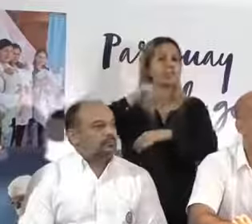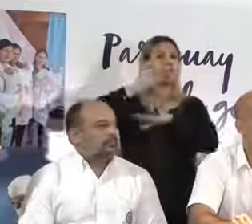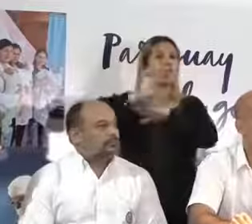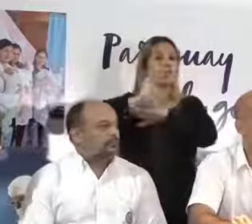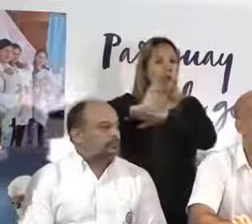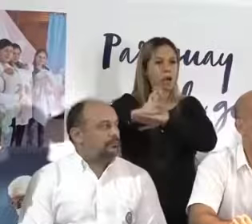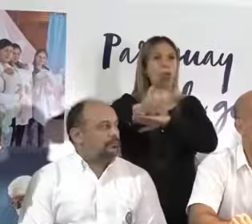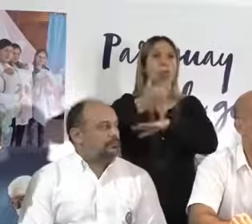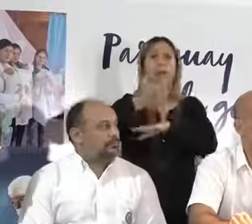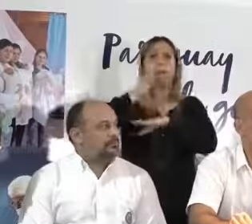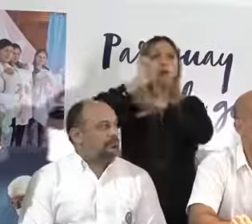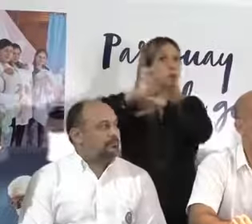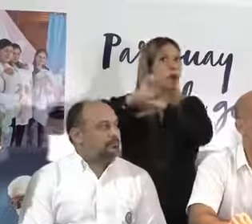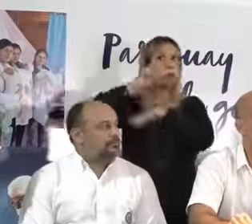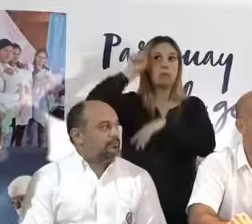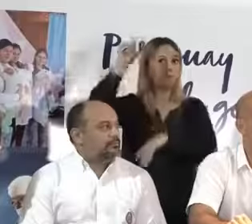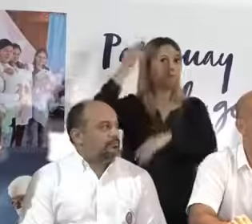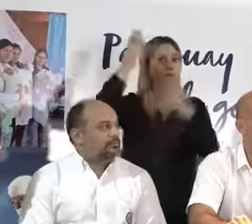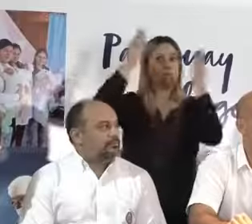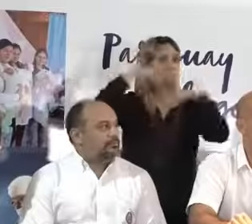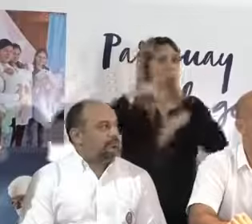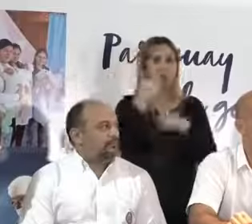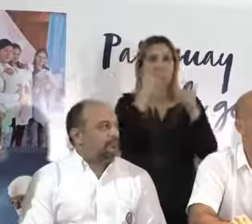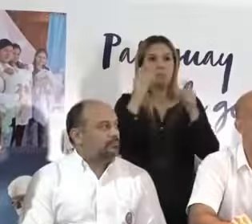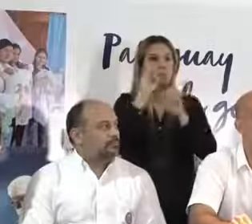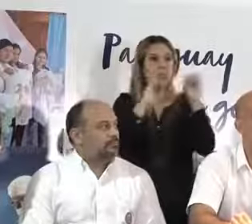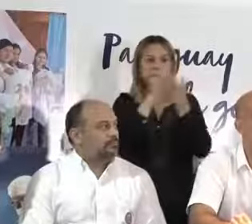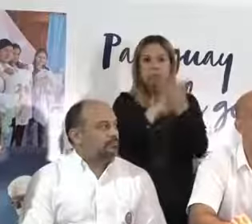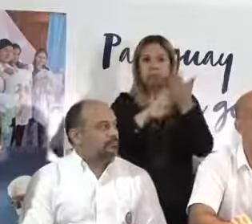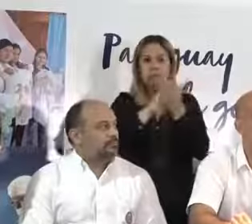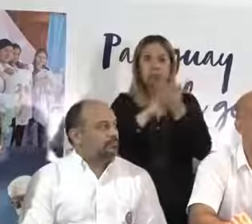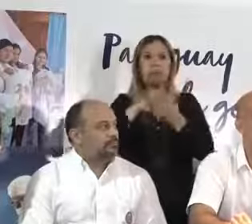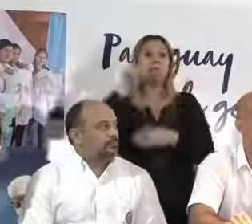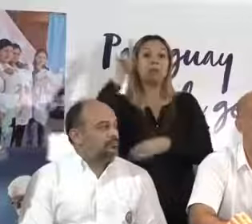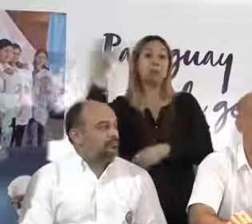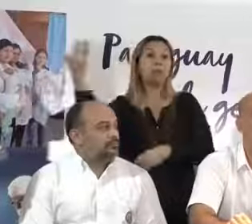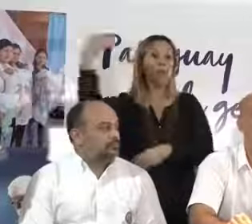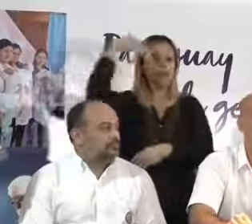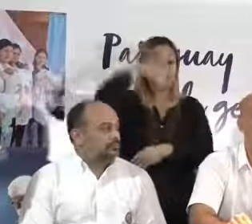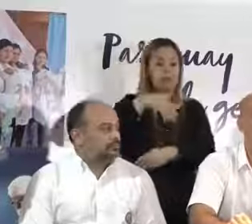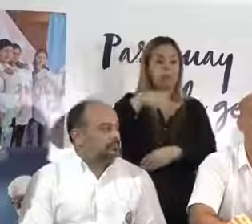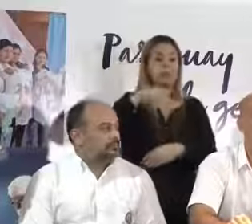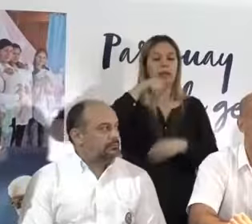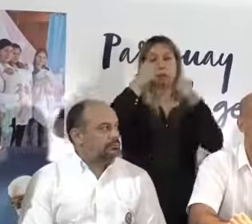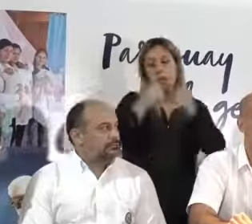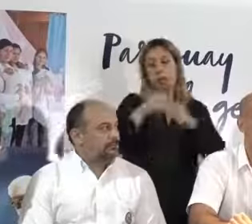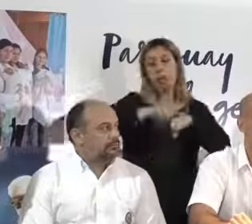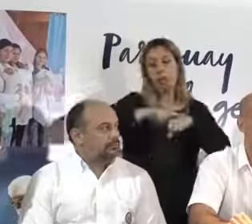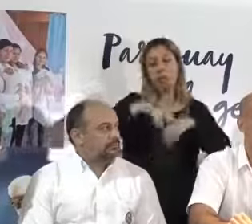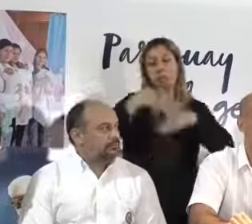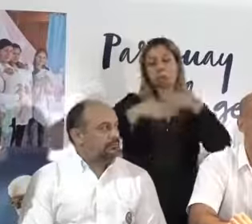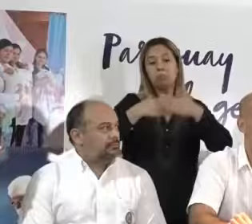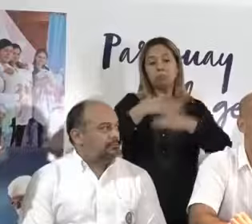configuraba un caso propiamente. La persona después tuvo síntomas y acudió a un establecimiento de salud y es allí